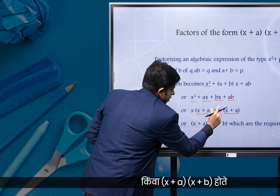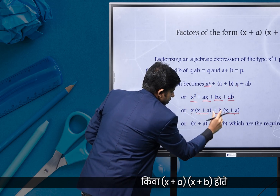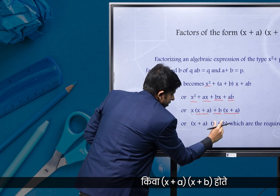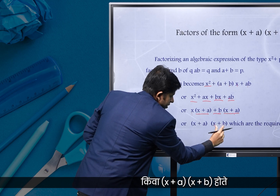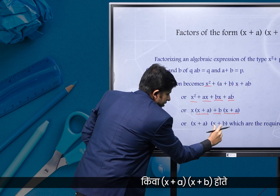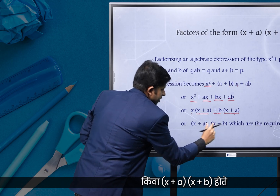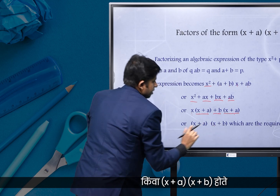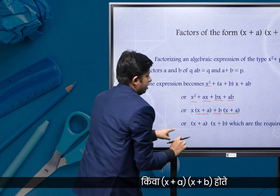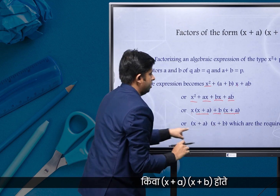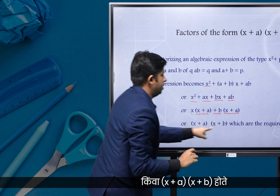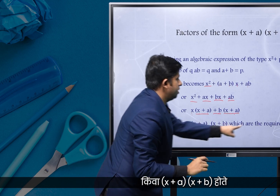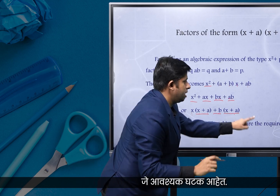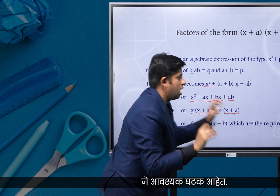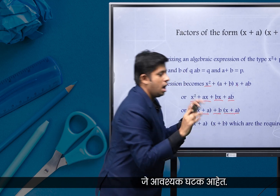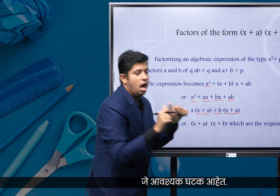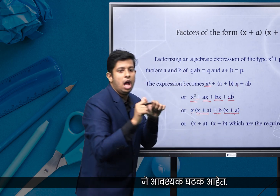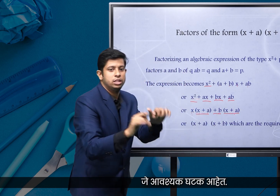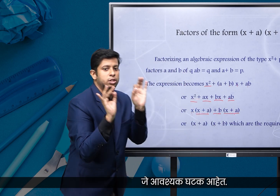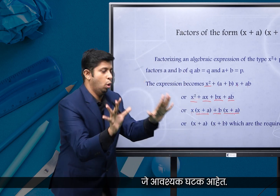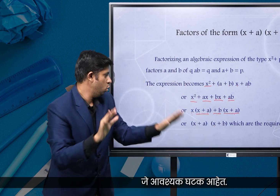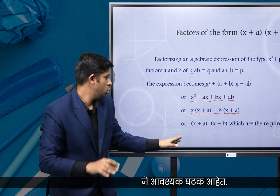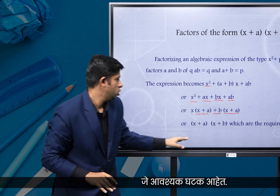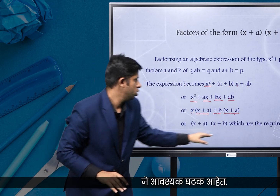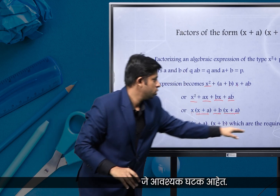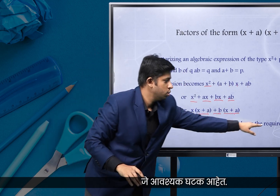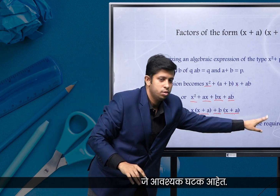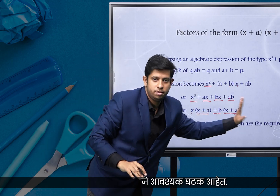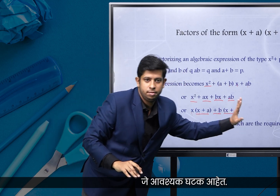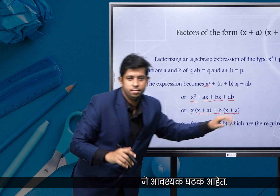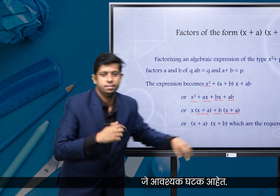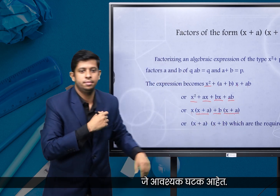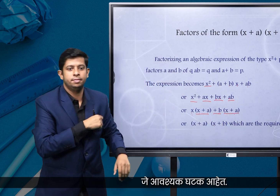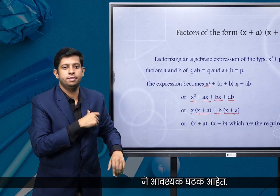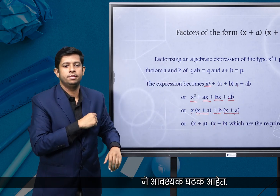जे आवश्यक घटक आहेत.